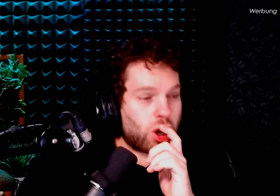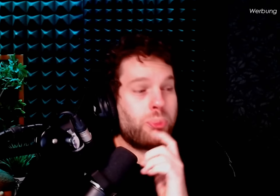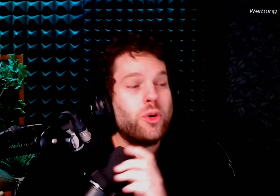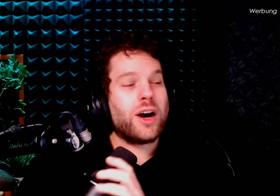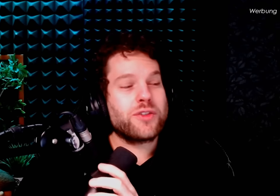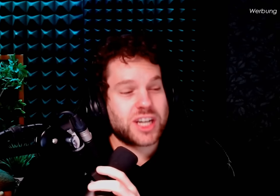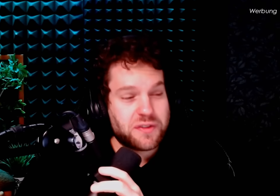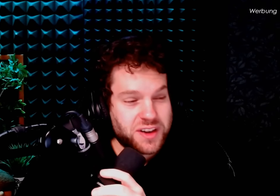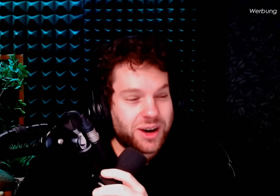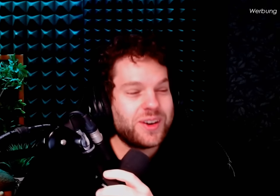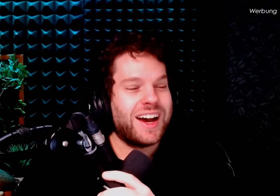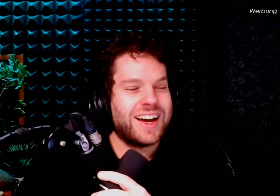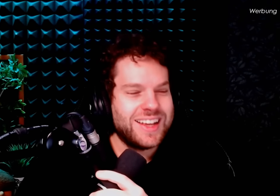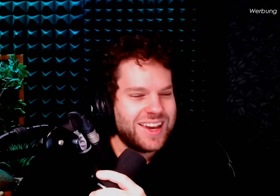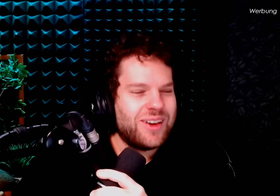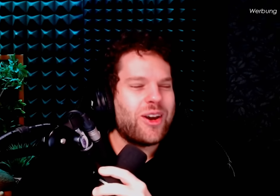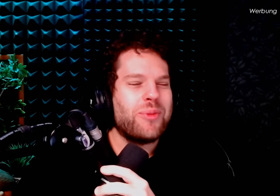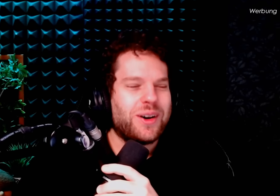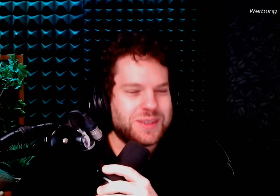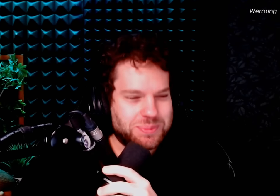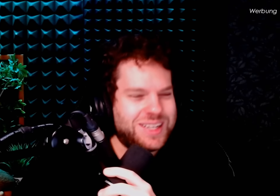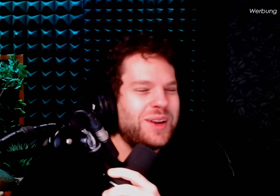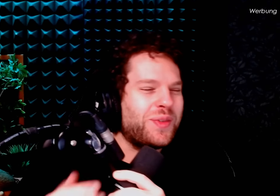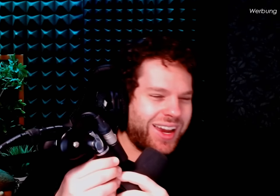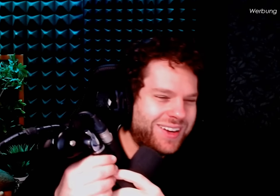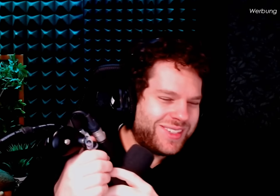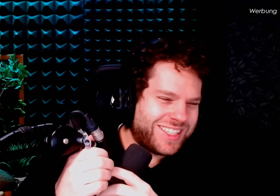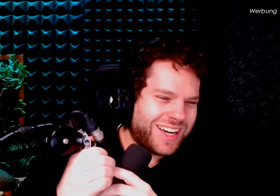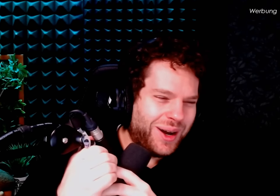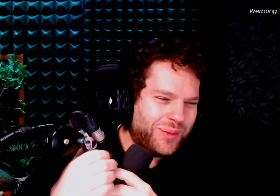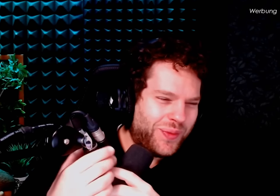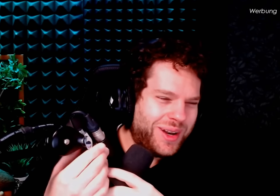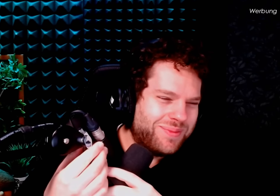Hörbuch auf Schaffel. Oh ja. Hörbuch auf Spotify im Schaffel.